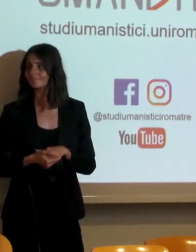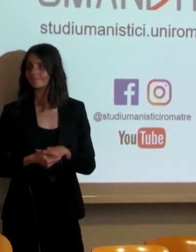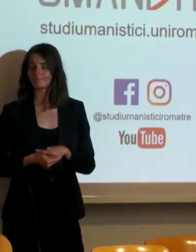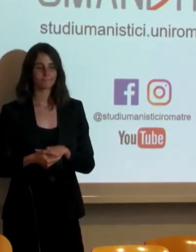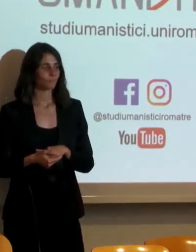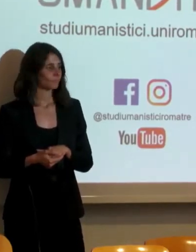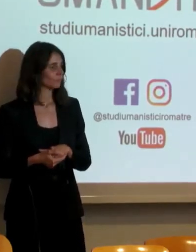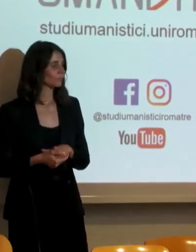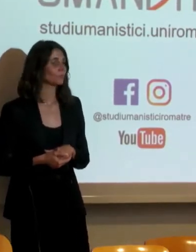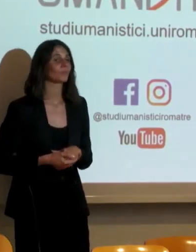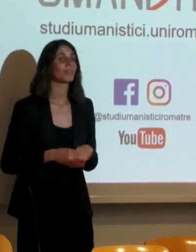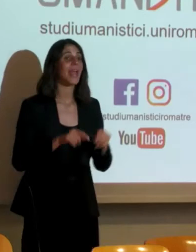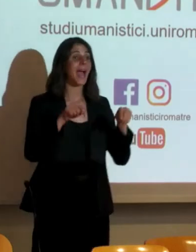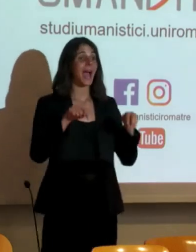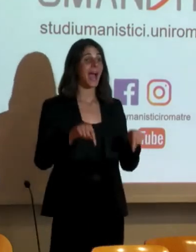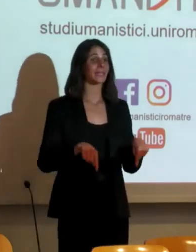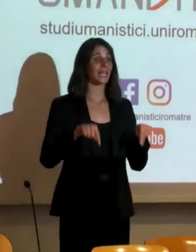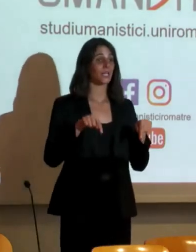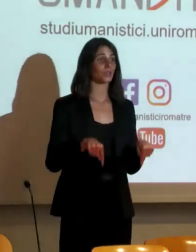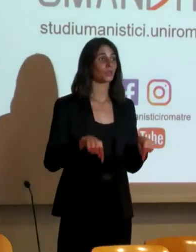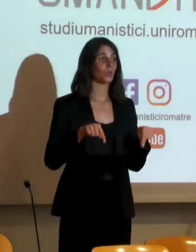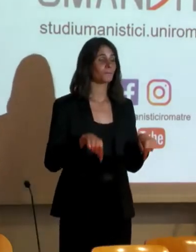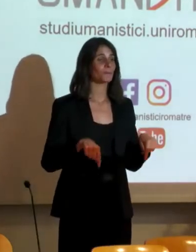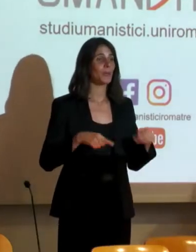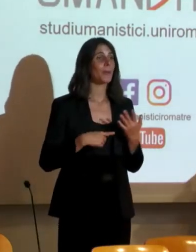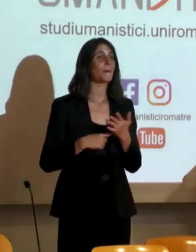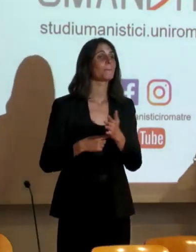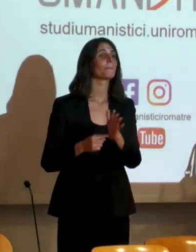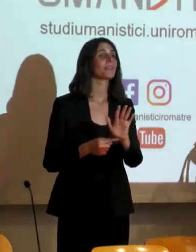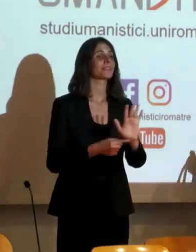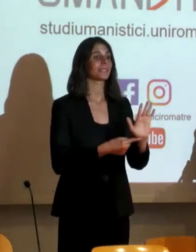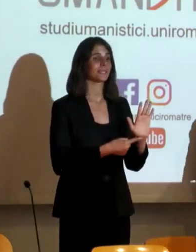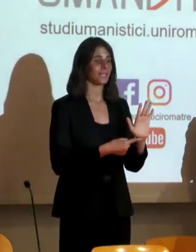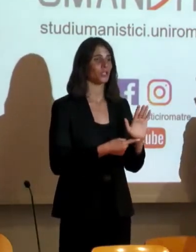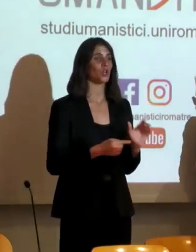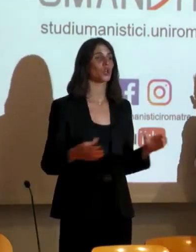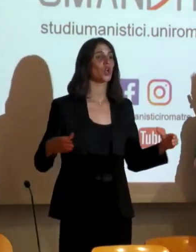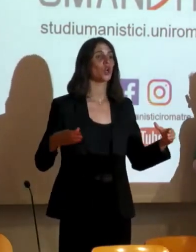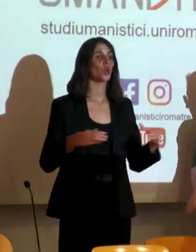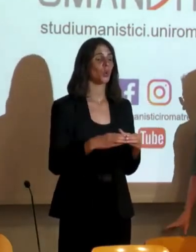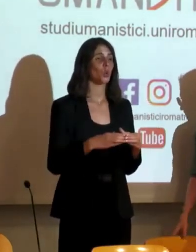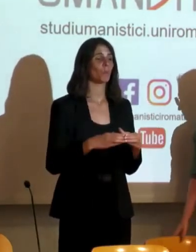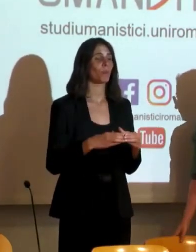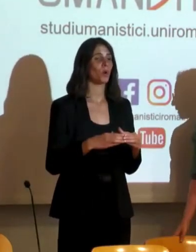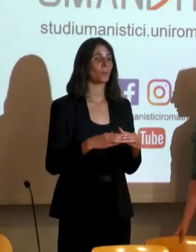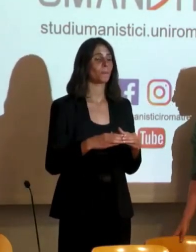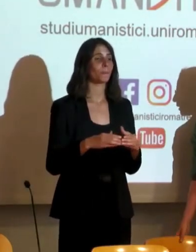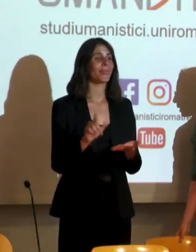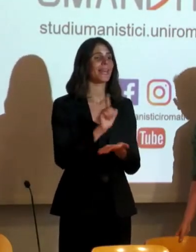Adesso c'è la presentazione del collegio di lettere.